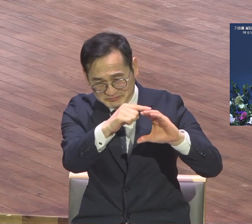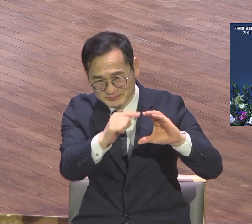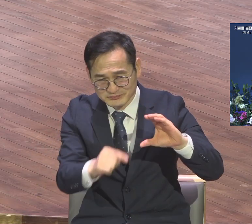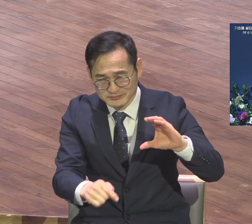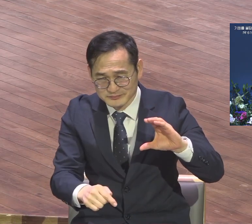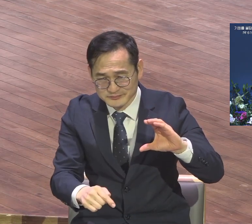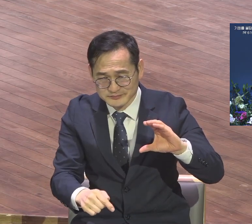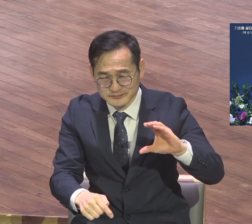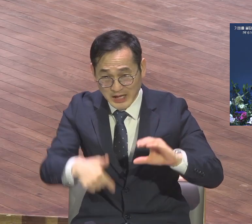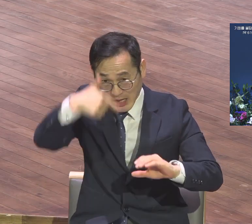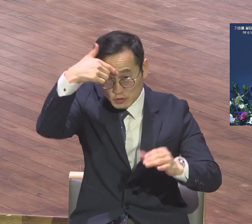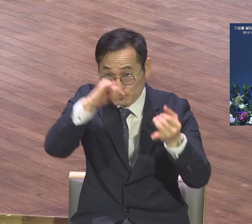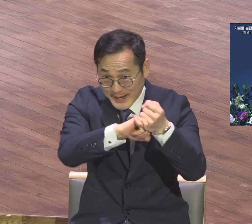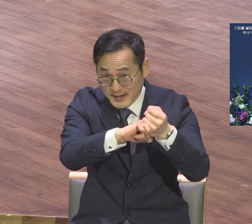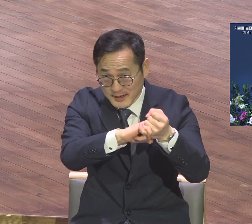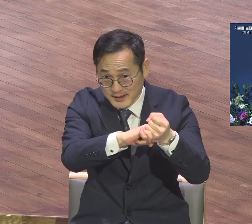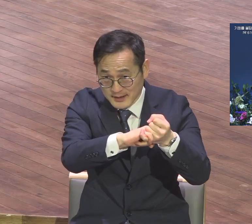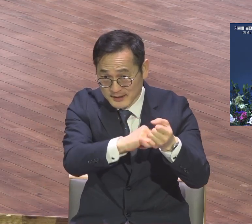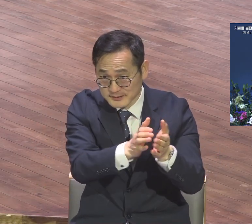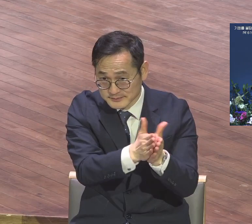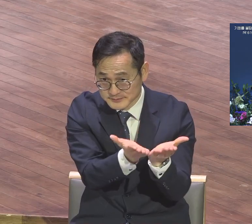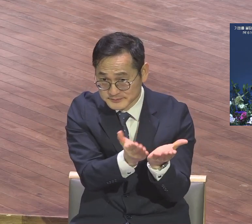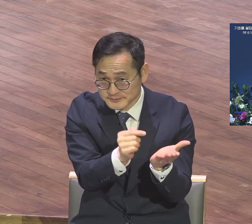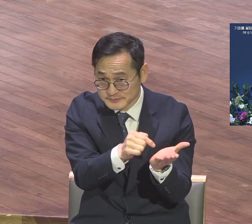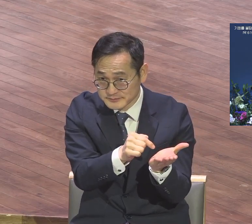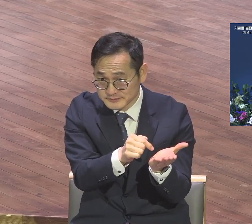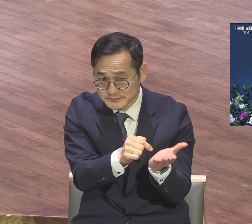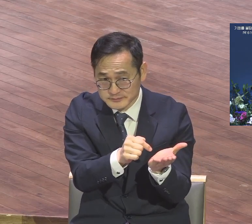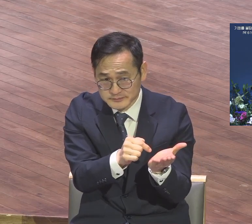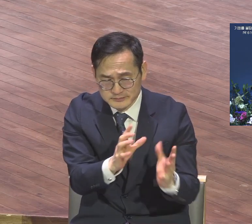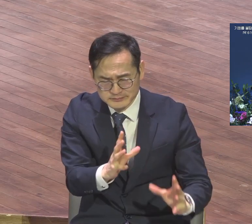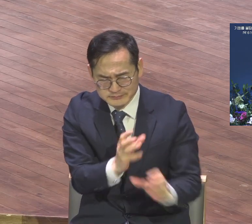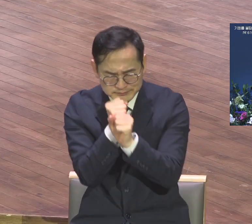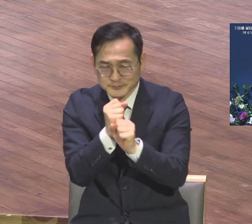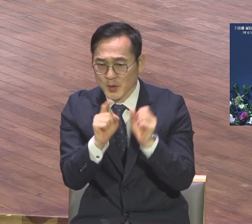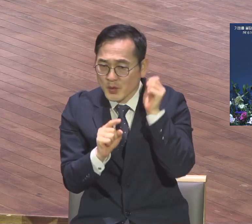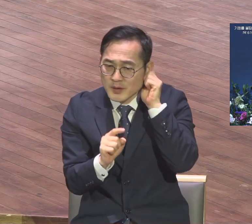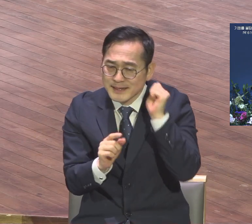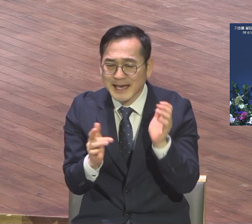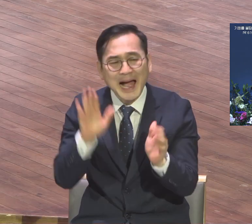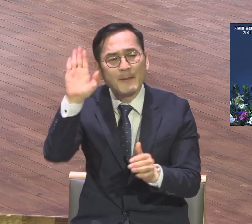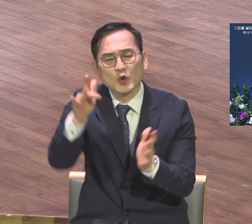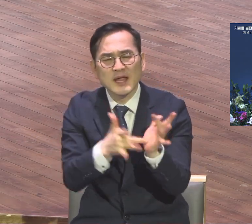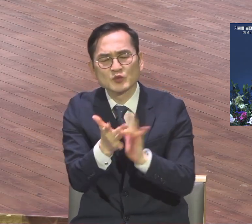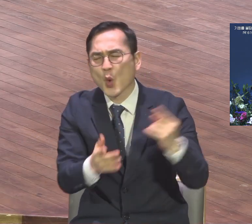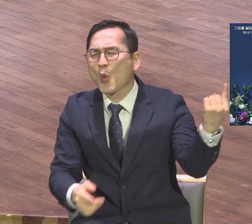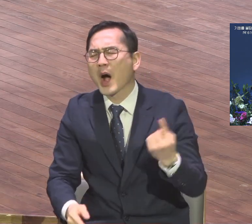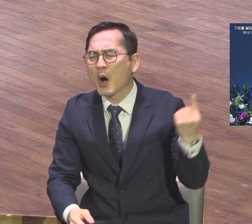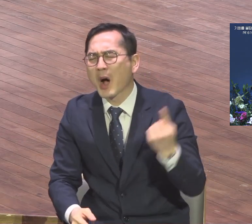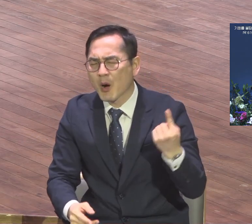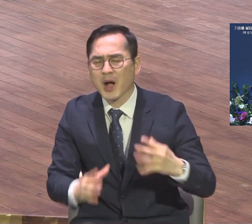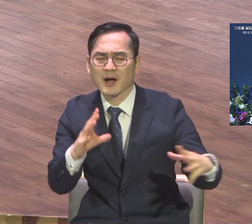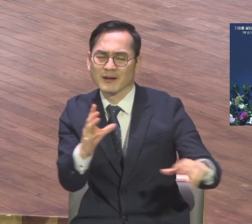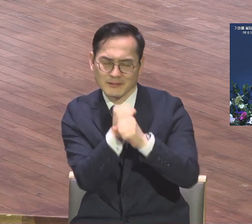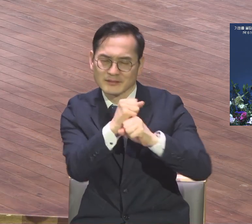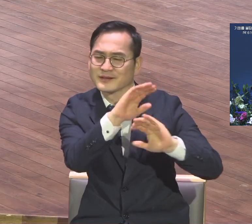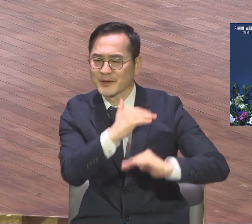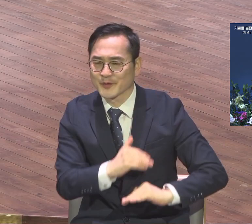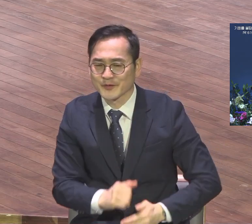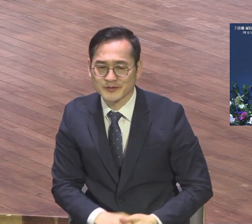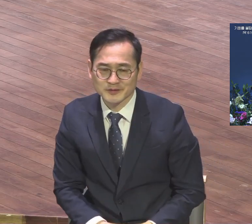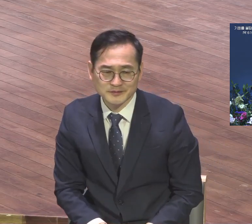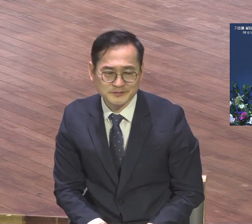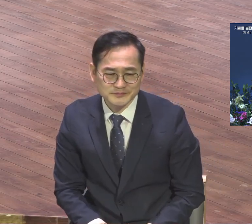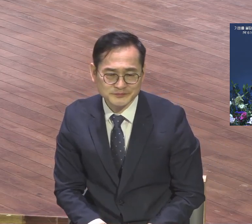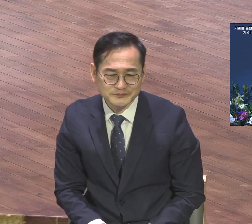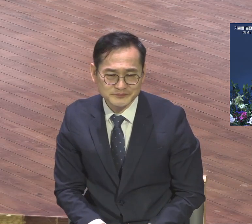구약이 뭘 말하느냐면요. 구약이 뭘 말하냐면 예수님 오신다는 설명 예언이에요. 예수님